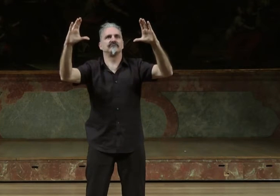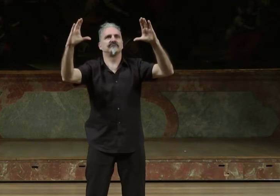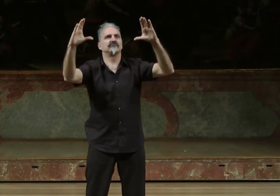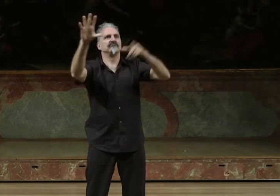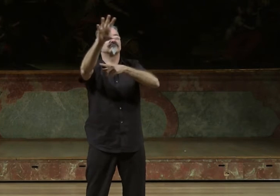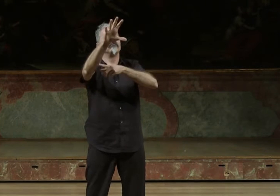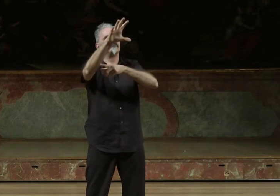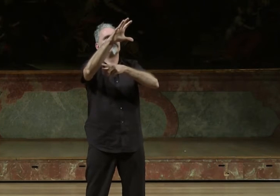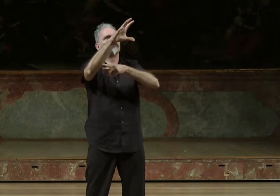Leuchtturm.